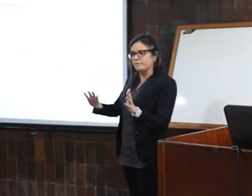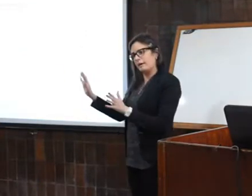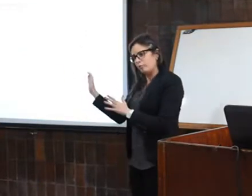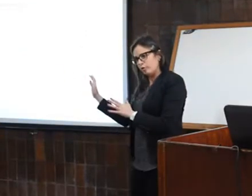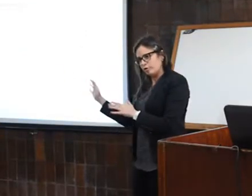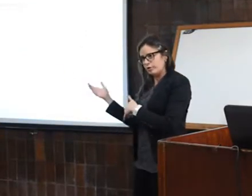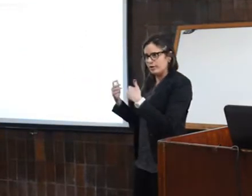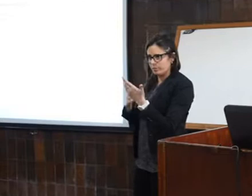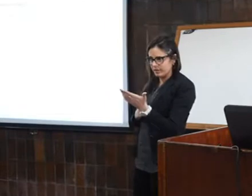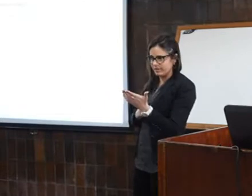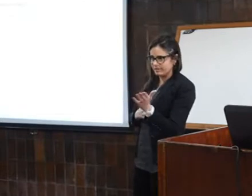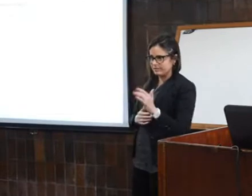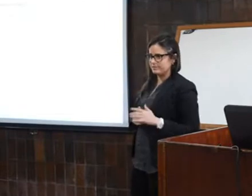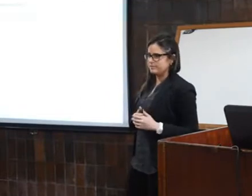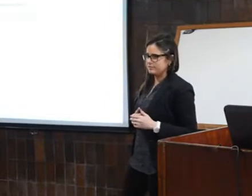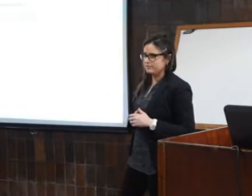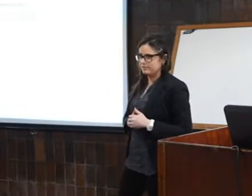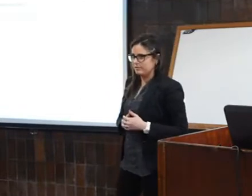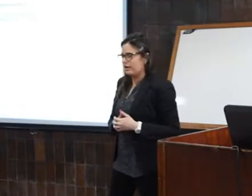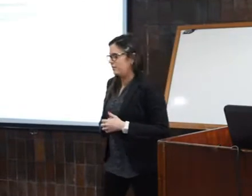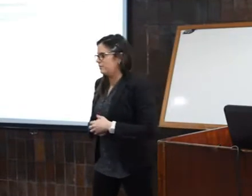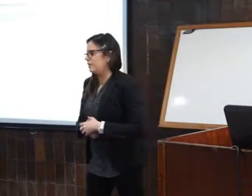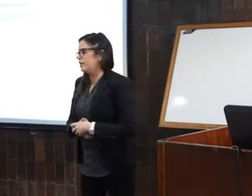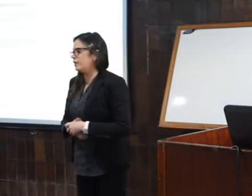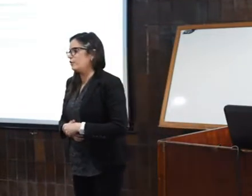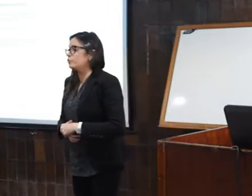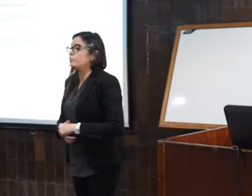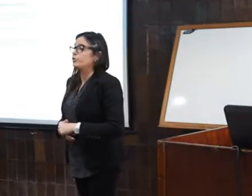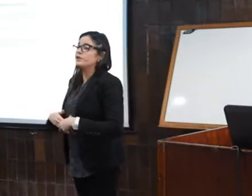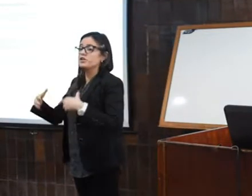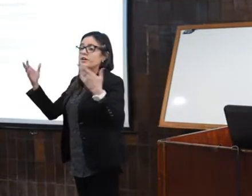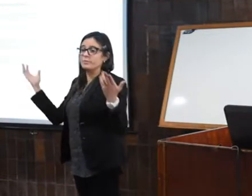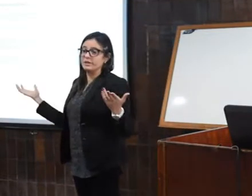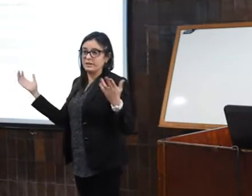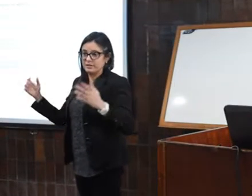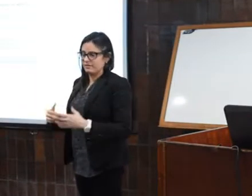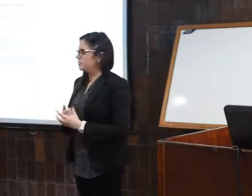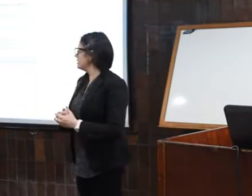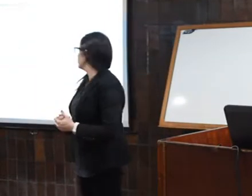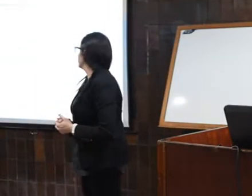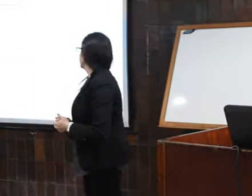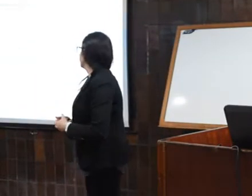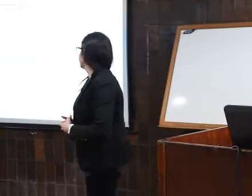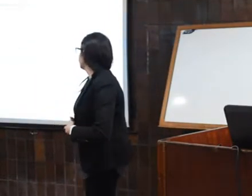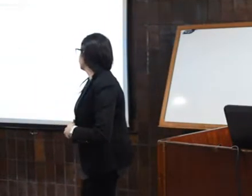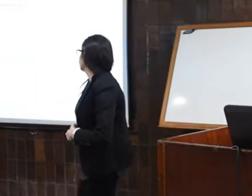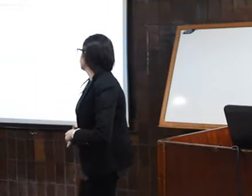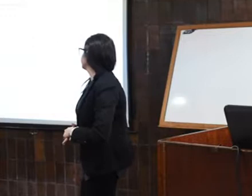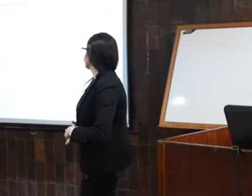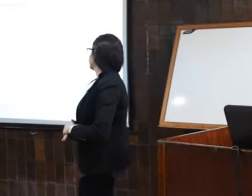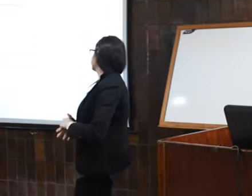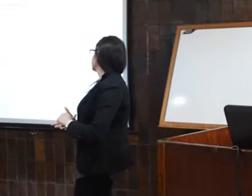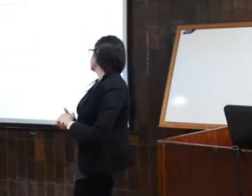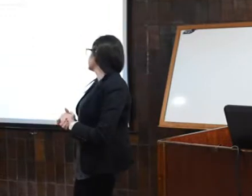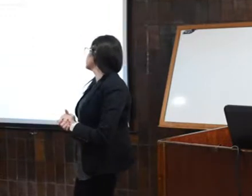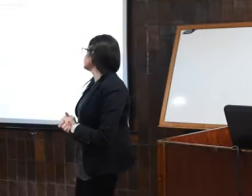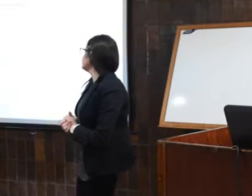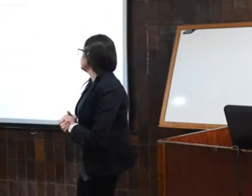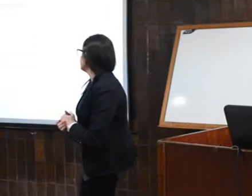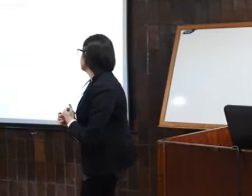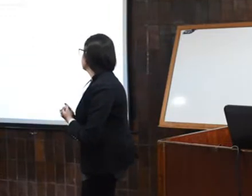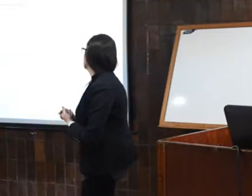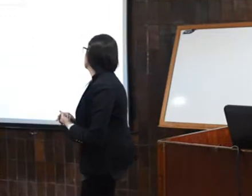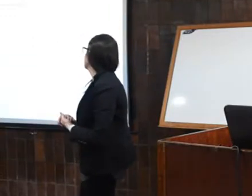ejemplos de otro lado para qué cómo podría llegar a un animal cualquier requerimiento de información